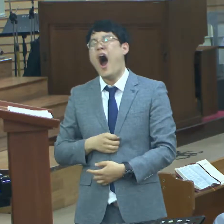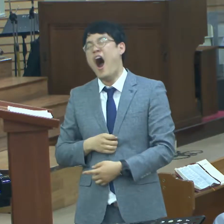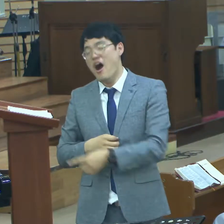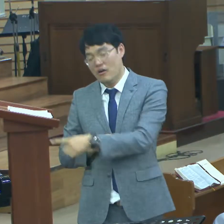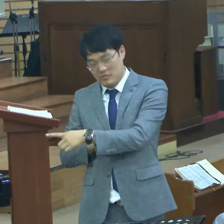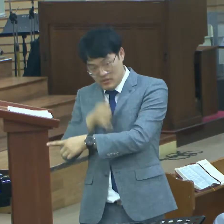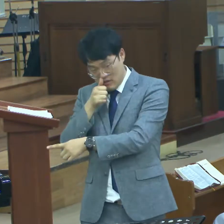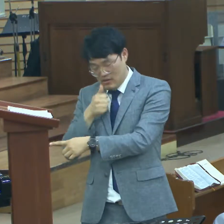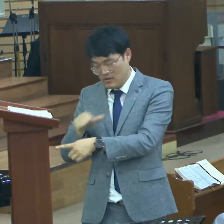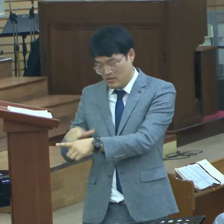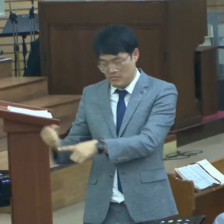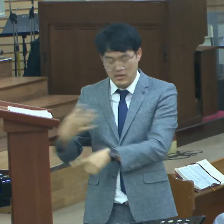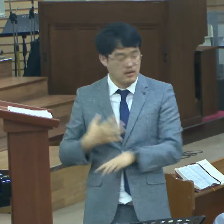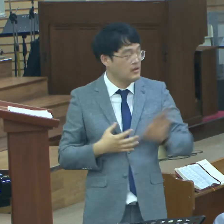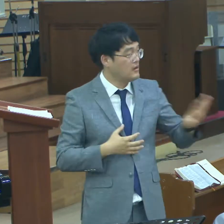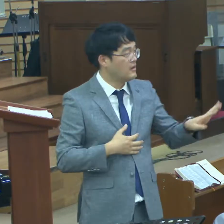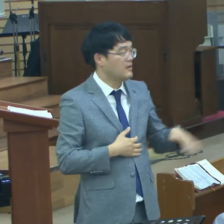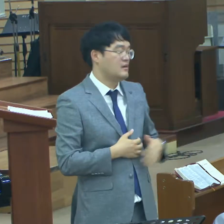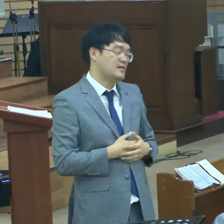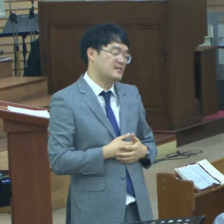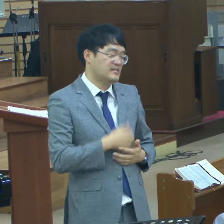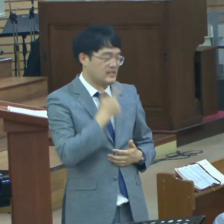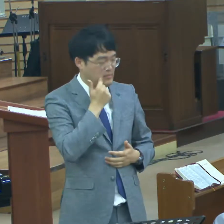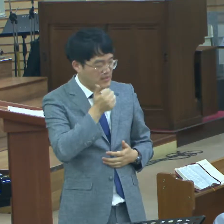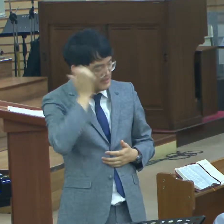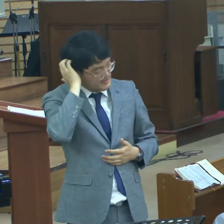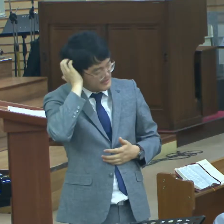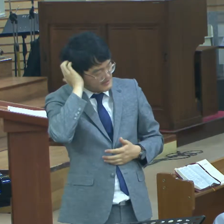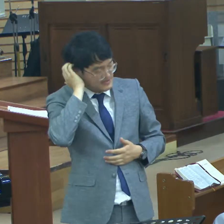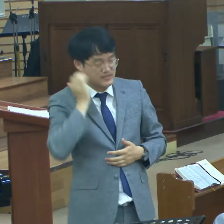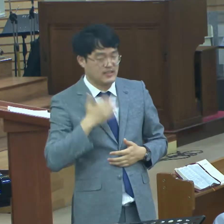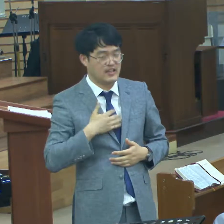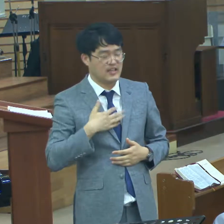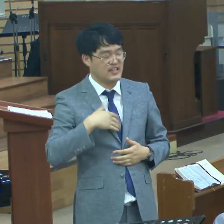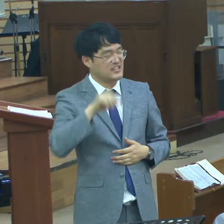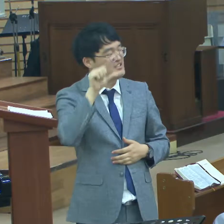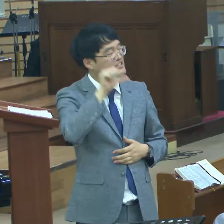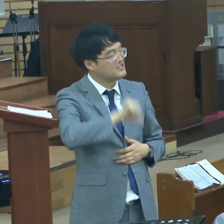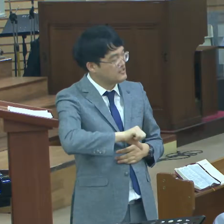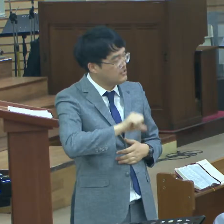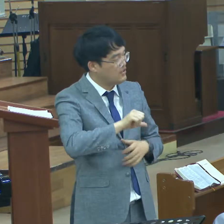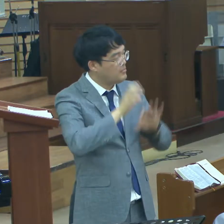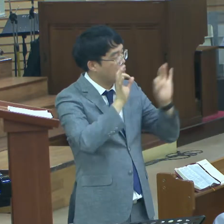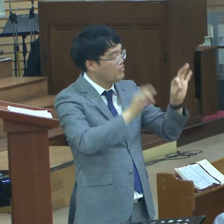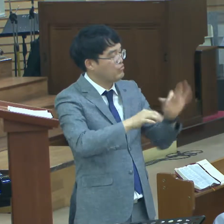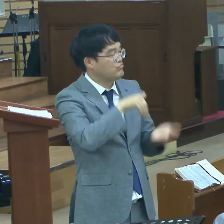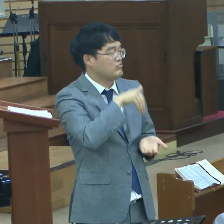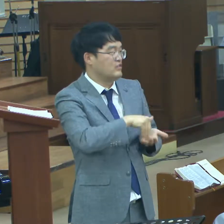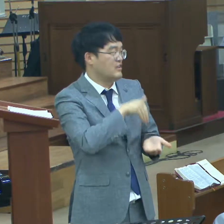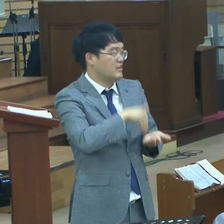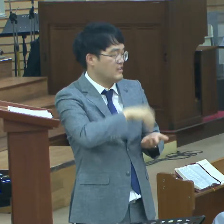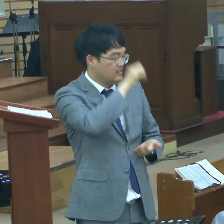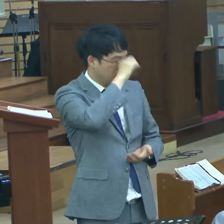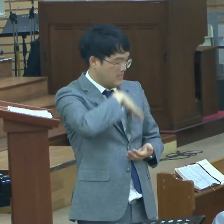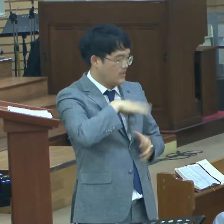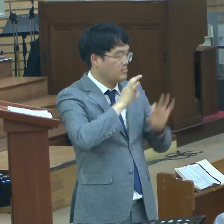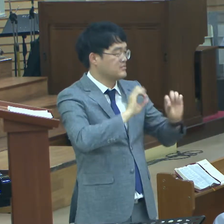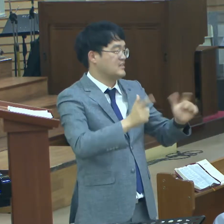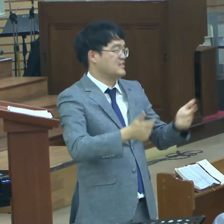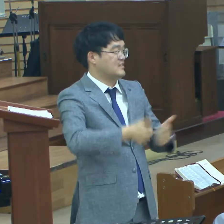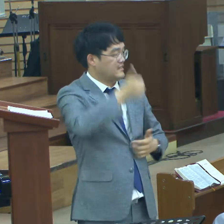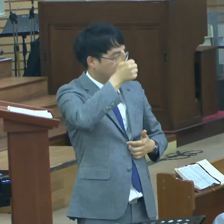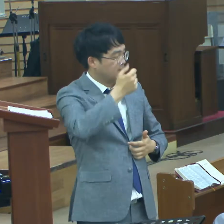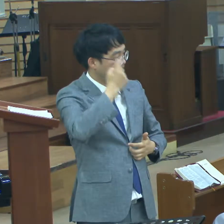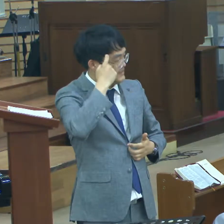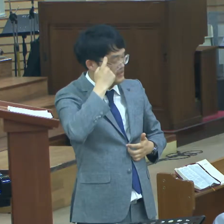아들이 나와서 그러겠죠. 지는 걸 보느라고 그렇게 힘들었다고, 안 볼 걸 그랬다고. 그러면